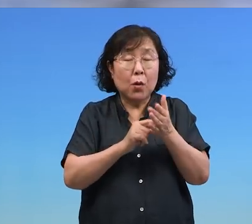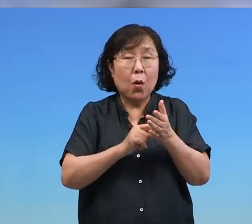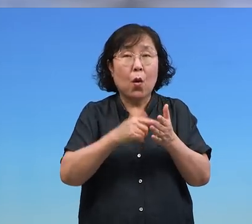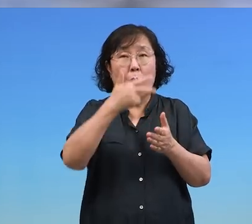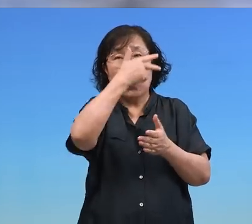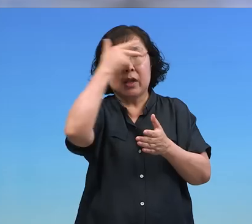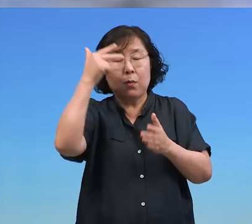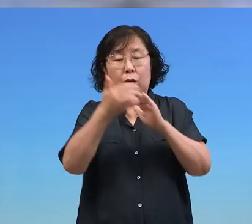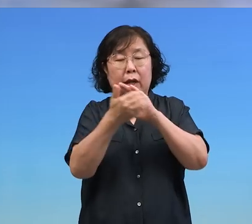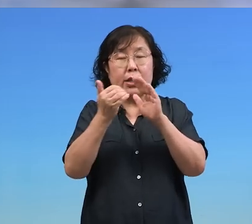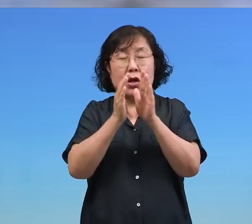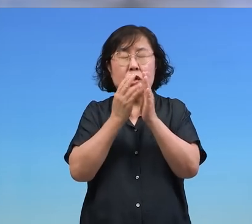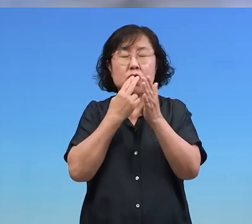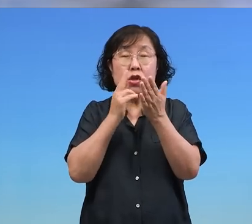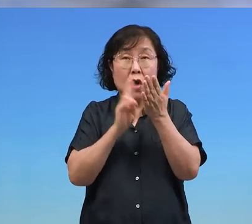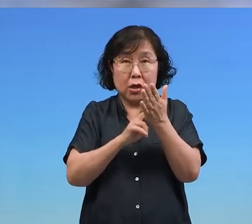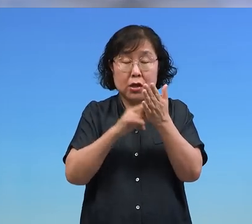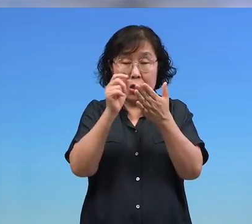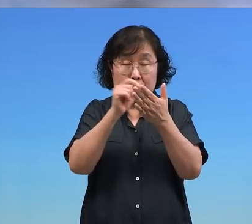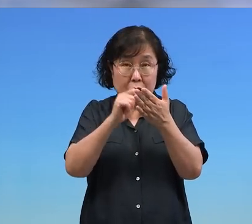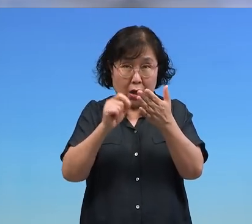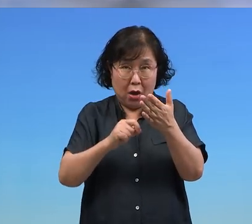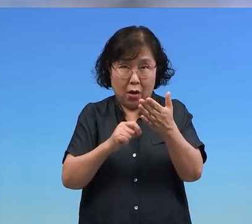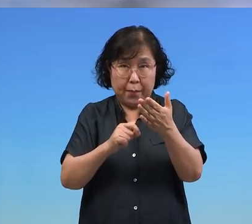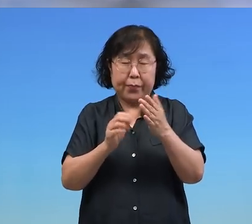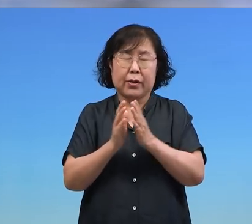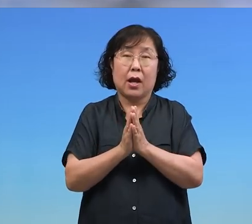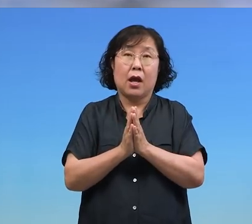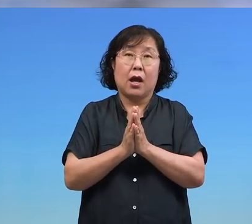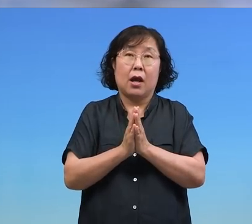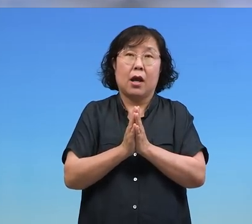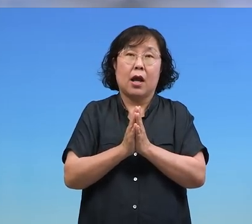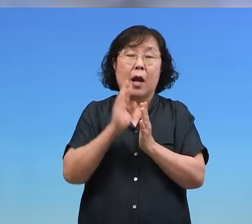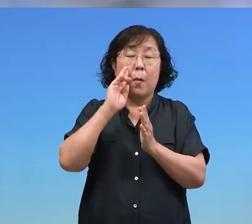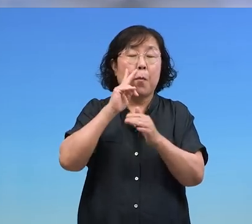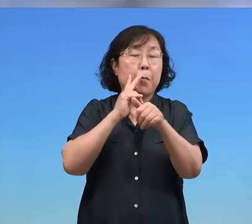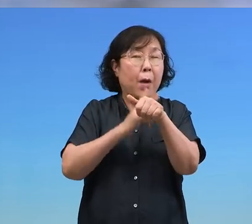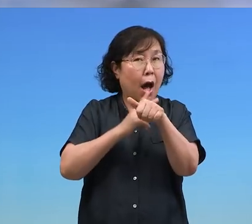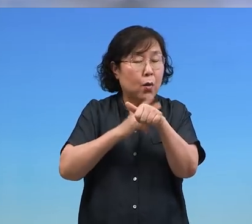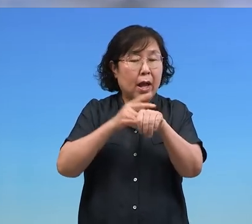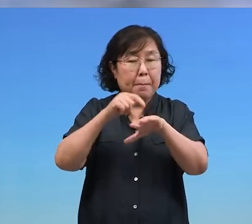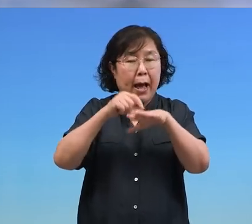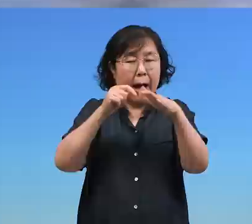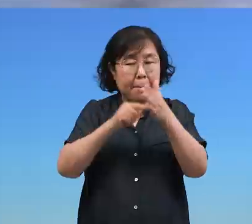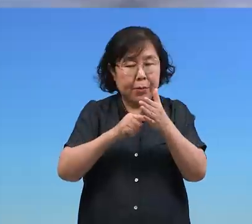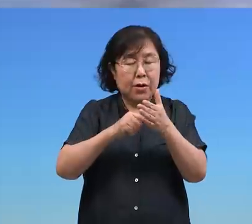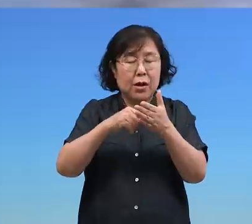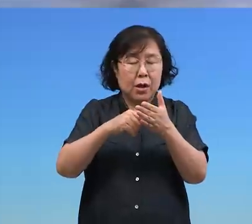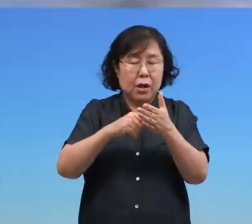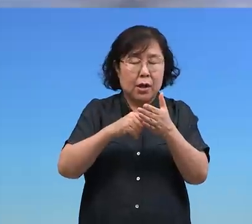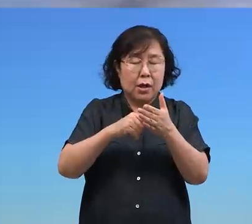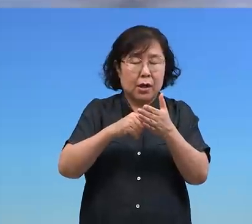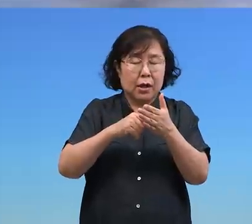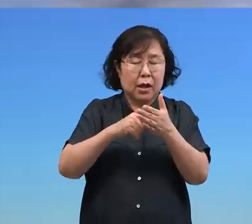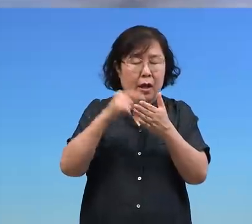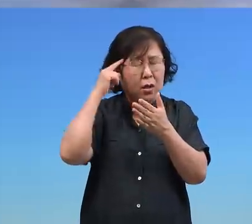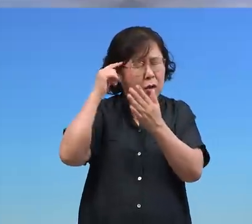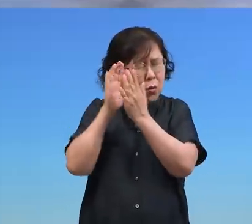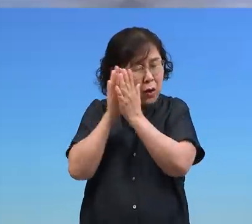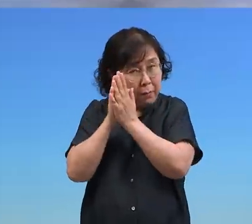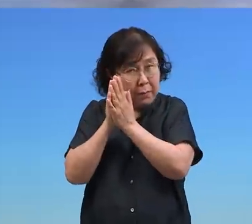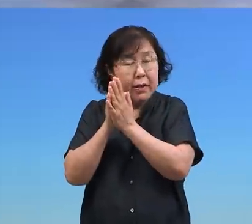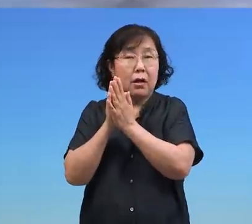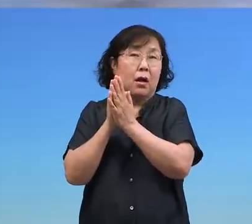그렇게 쓴 게 오늘 본문입니다 바울의 이 느낌을 좀 마음으로 담고 그 심정을 담고 한번 본문을 한번